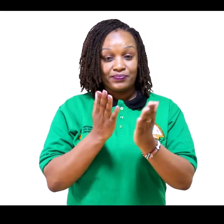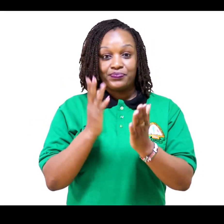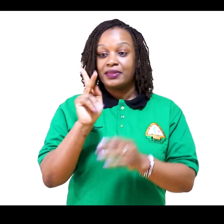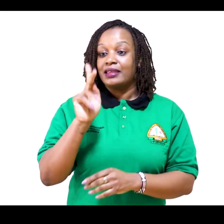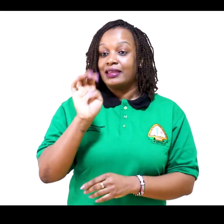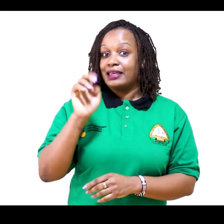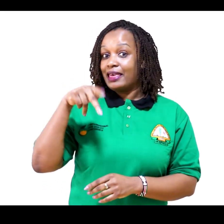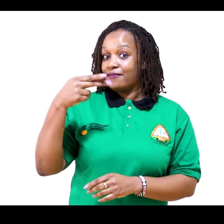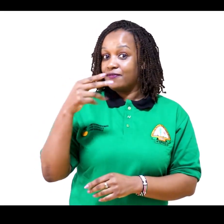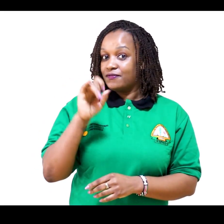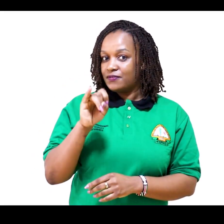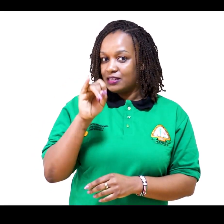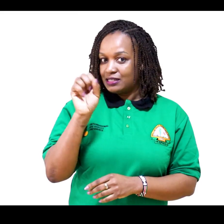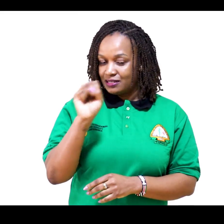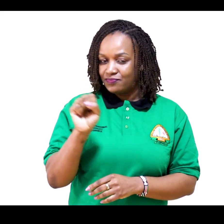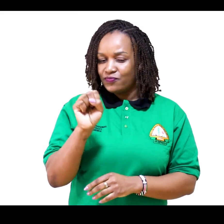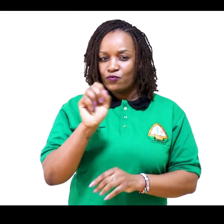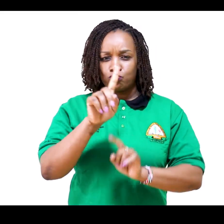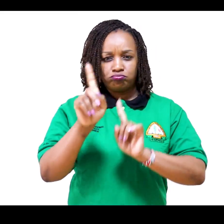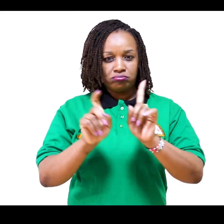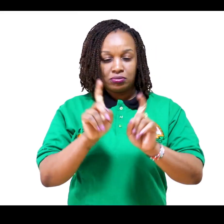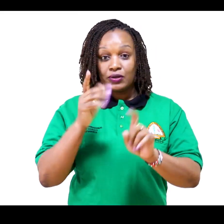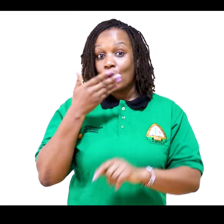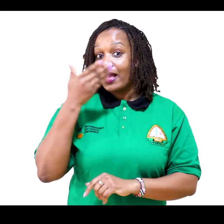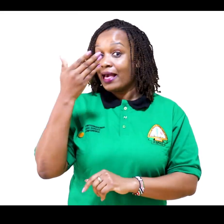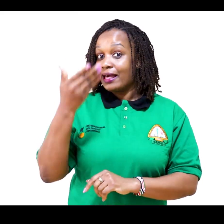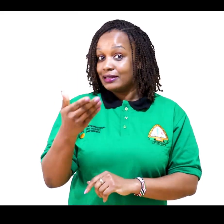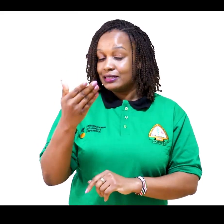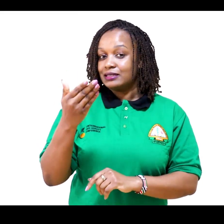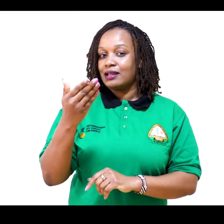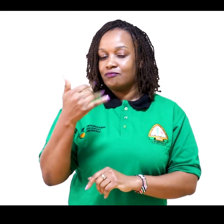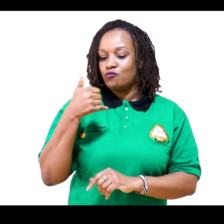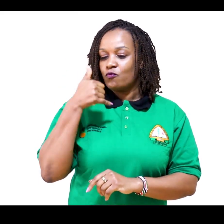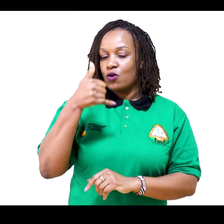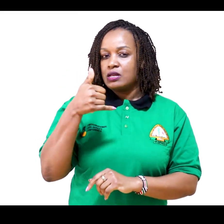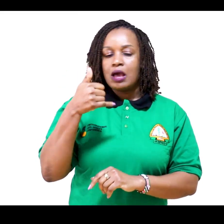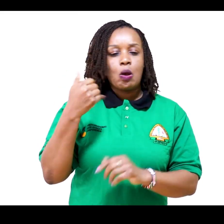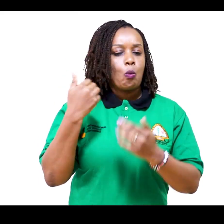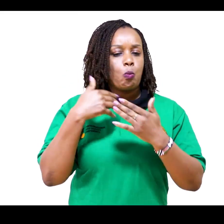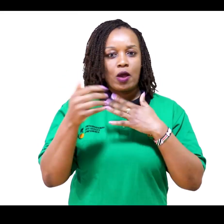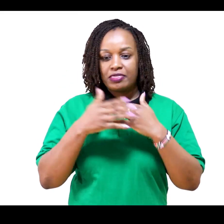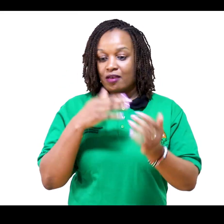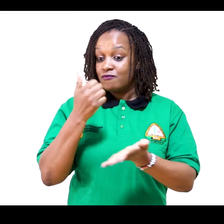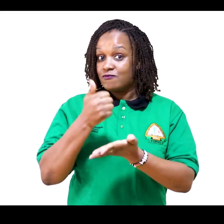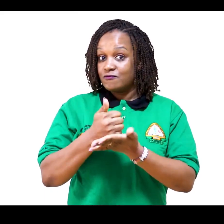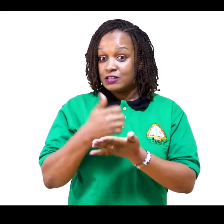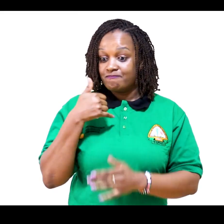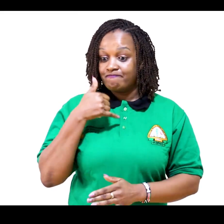maswali. Kwa kujibu simu, hiyo ni simu ya mezani au laini nyingine yoyote rasmi, mteja